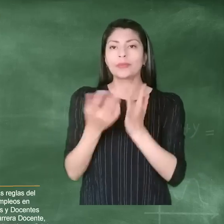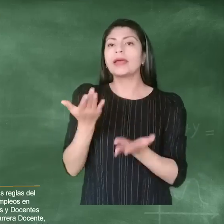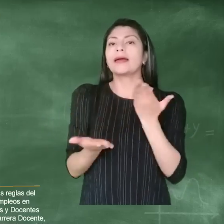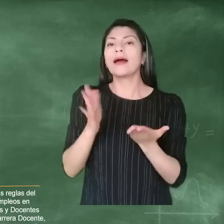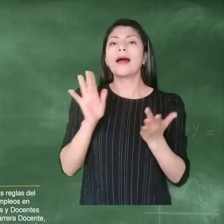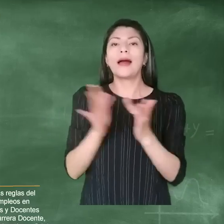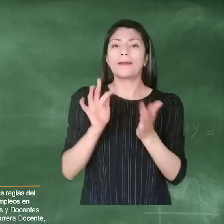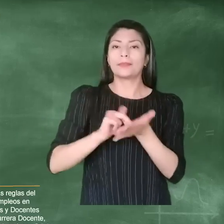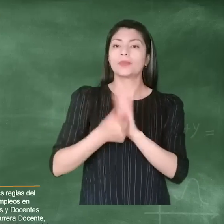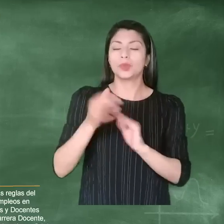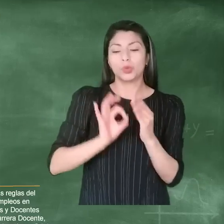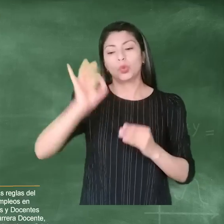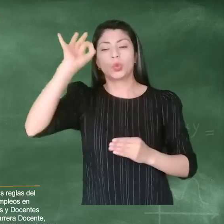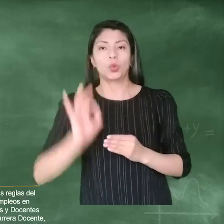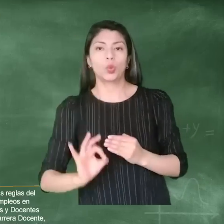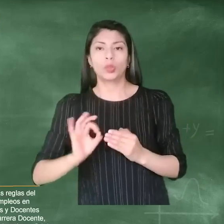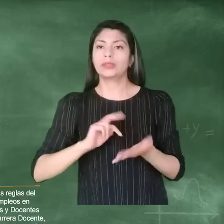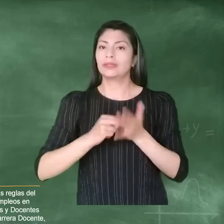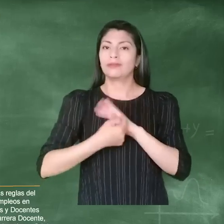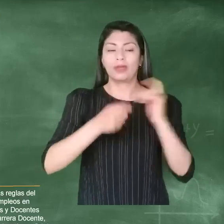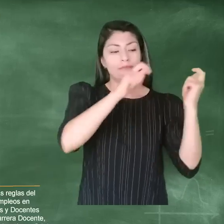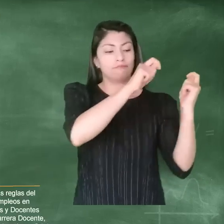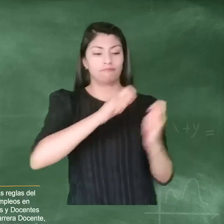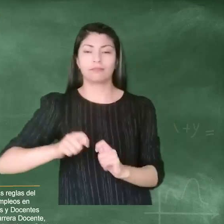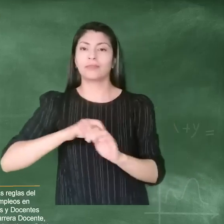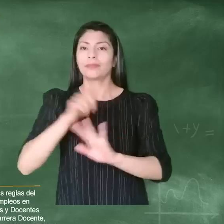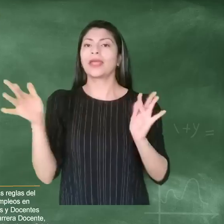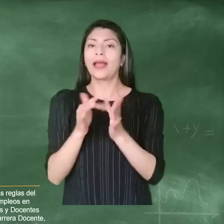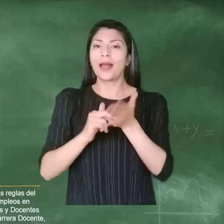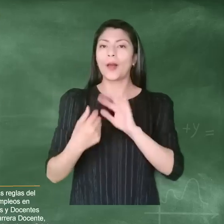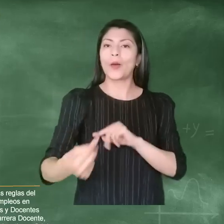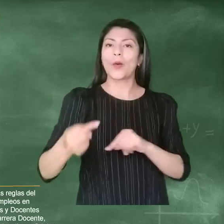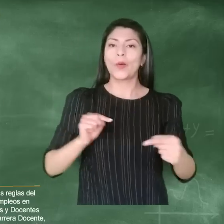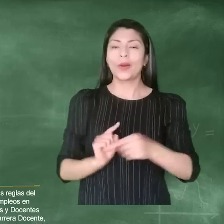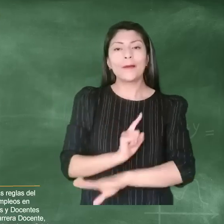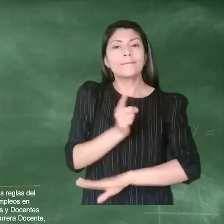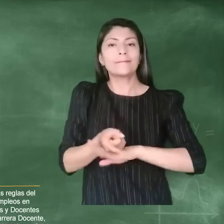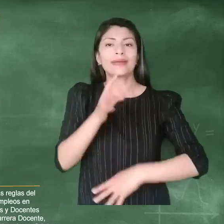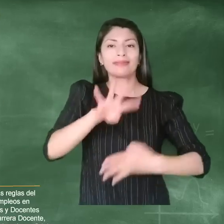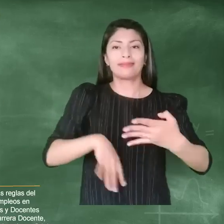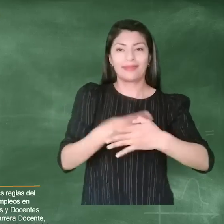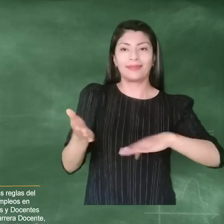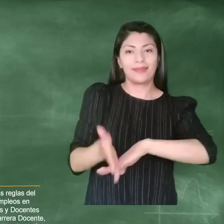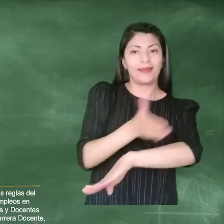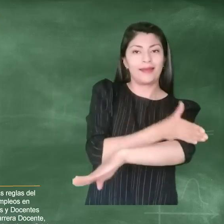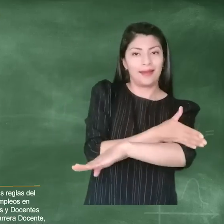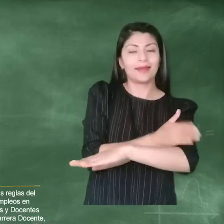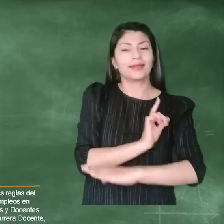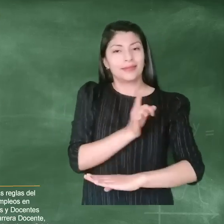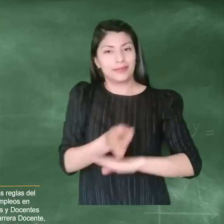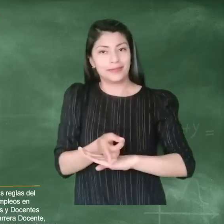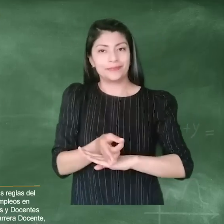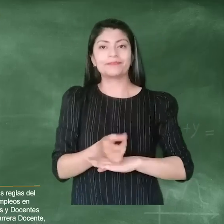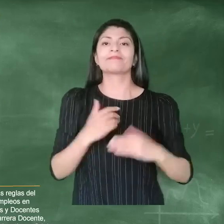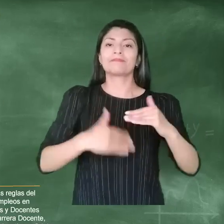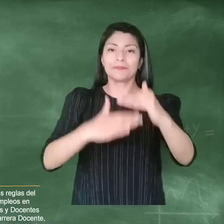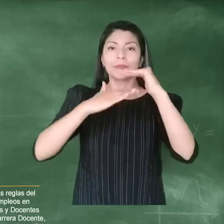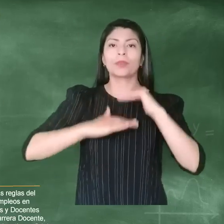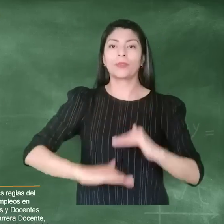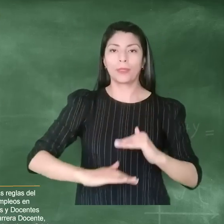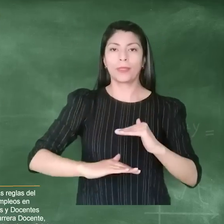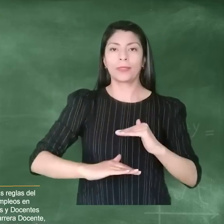con base en el peso porcentual dentro del puntaje total del concurso, según lo señalado en la tabla anterior.